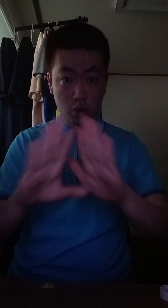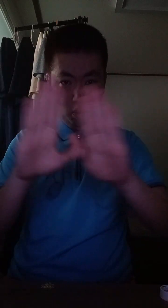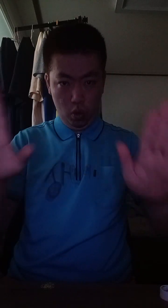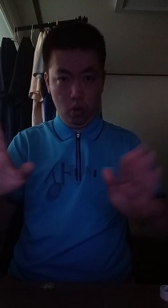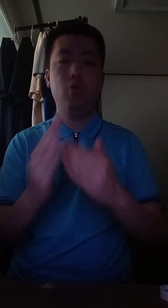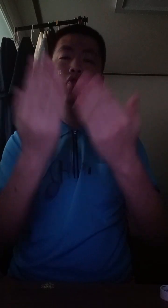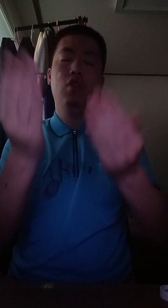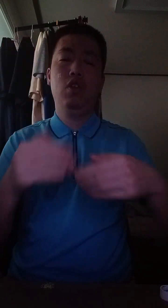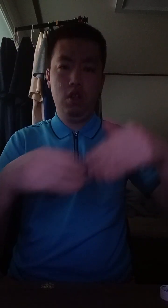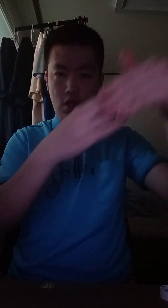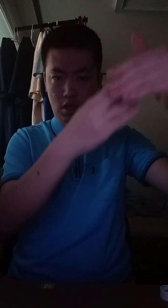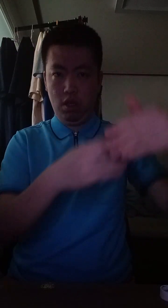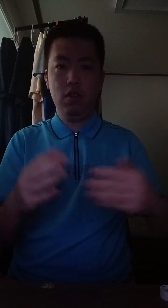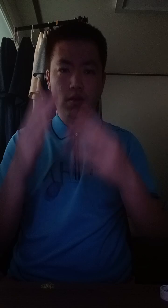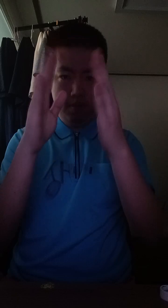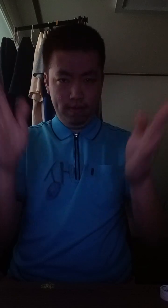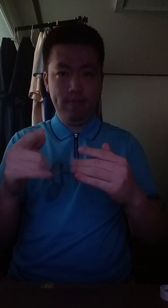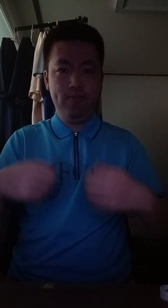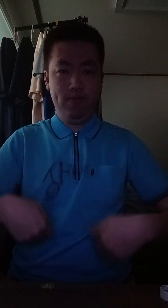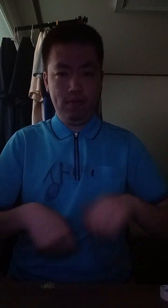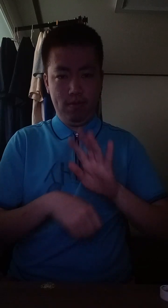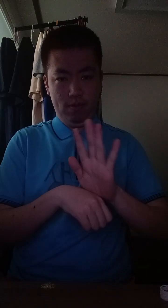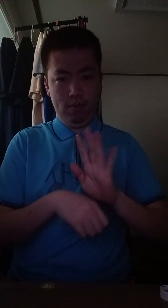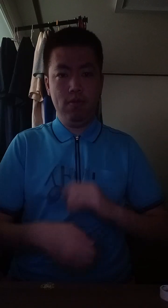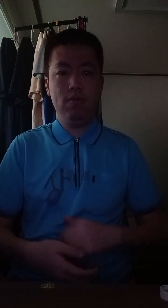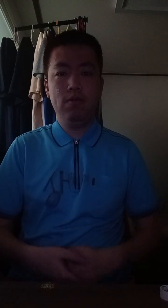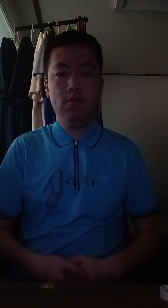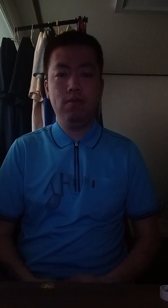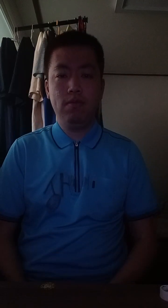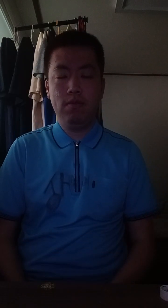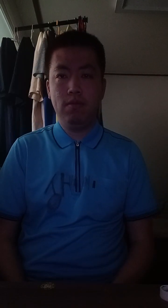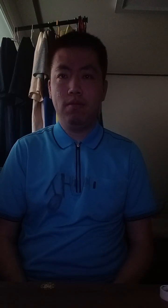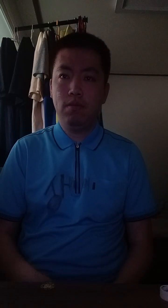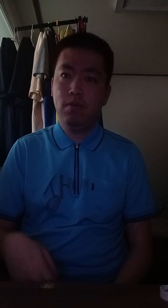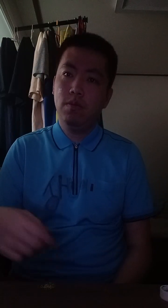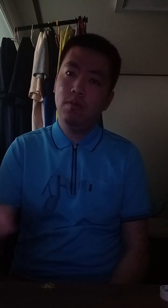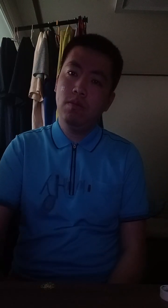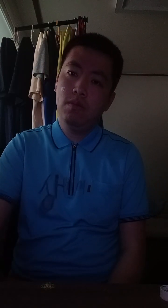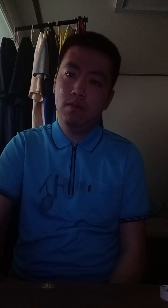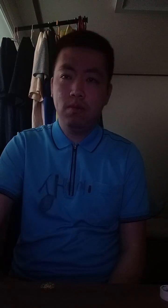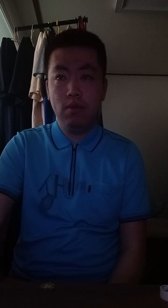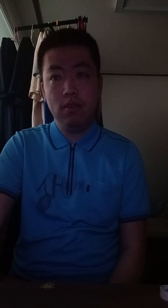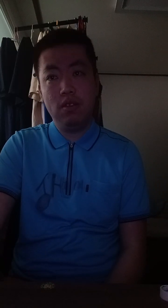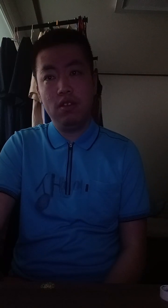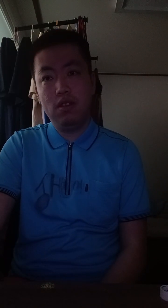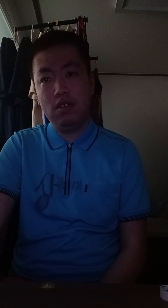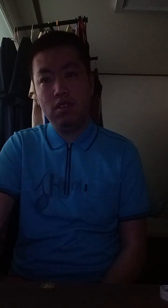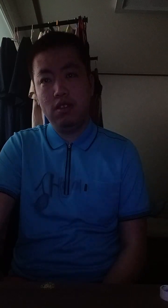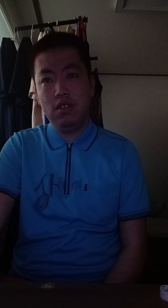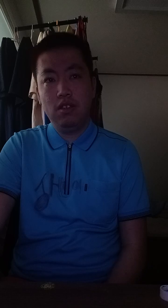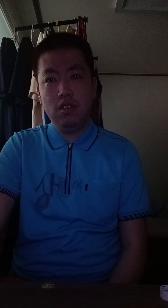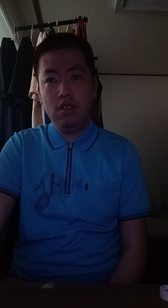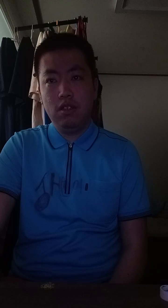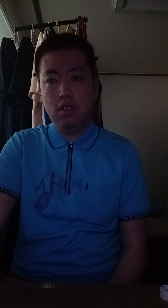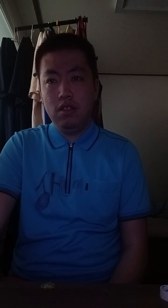스크린도어를 모두 설치할 예정이라고 밝혔습니다. 연합뉴스TV 조성흠입니다. 넌 어떤 알러지